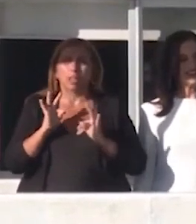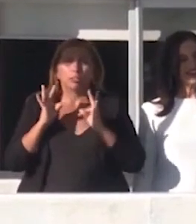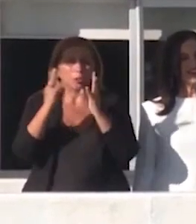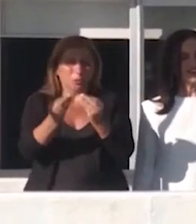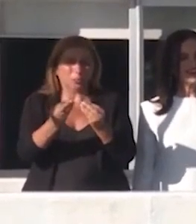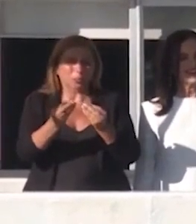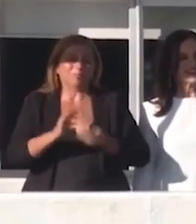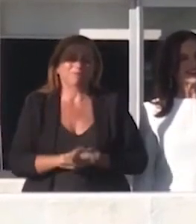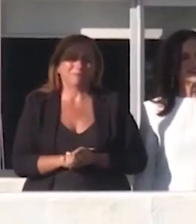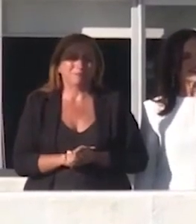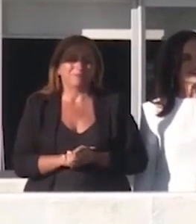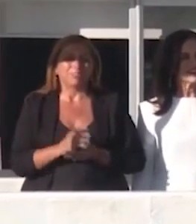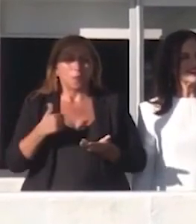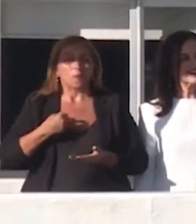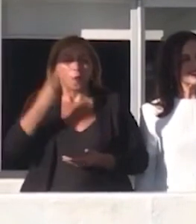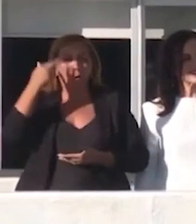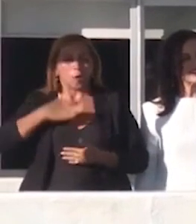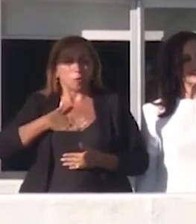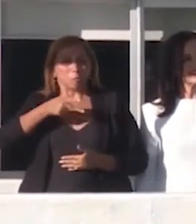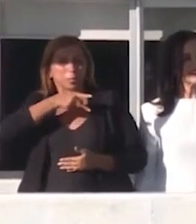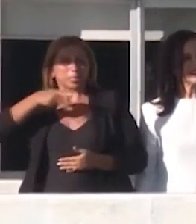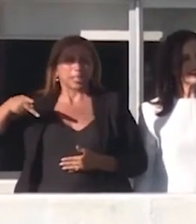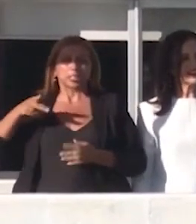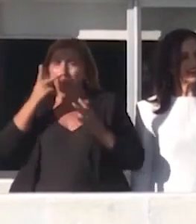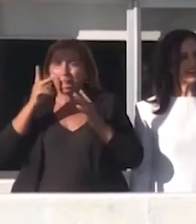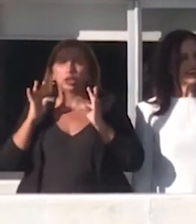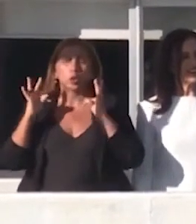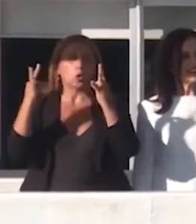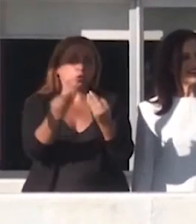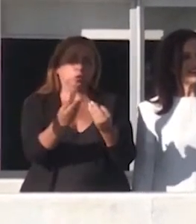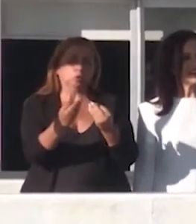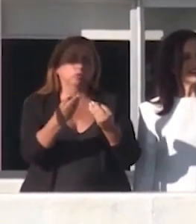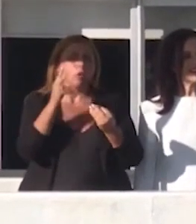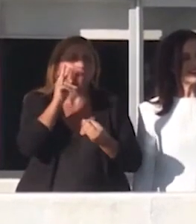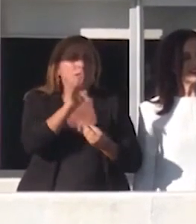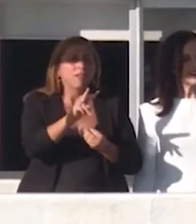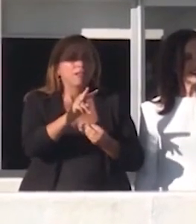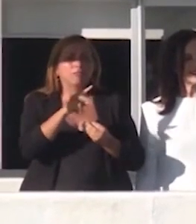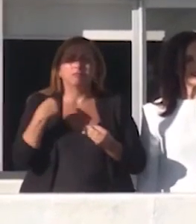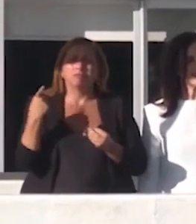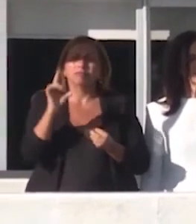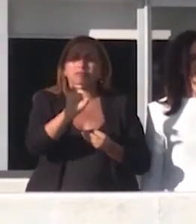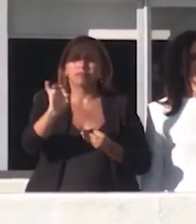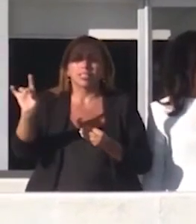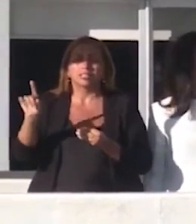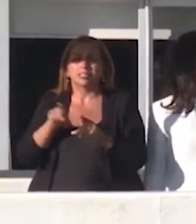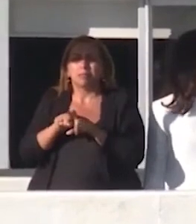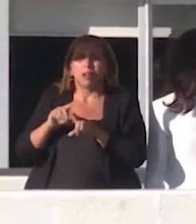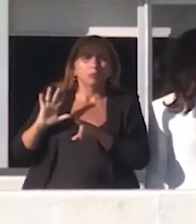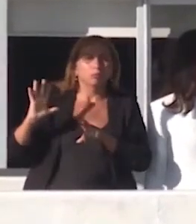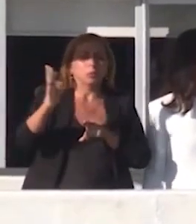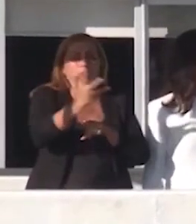mim. Vou governar para todos e todas, olhando para o nosso luminoso futuro em comum,